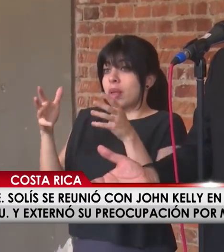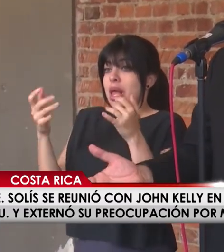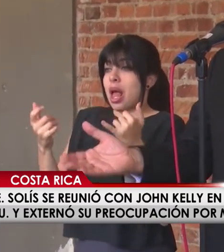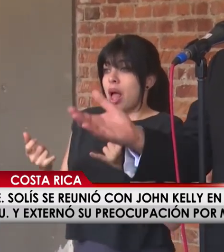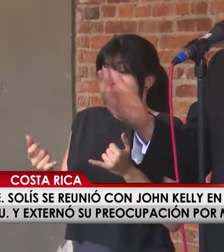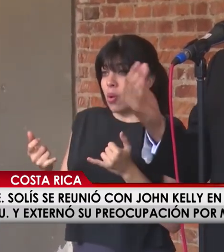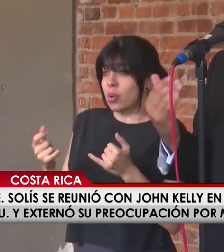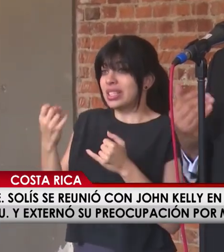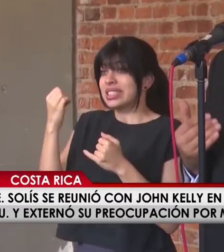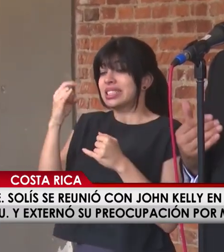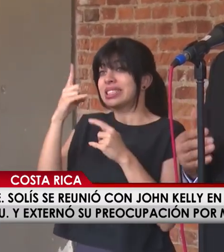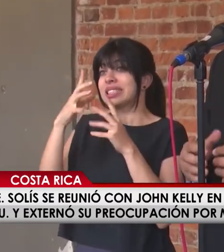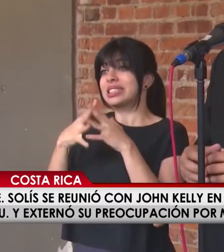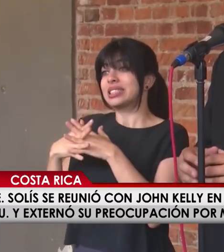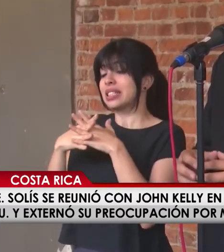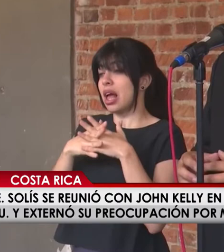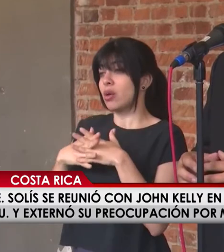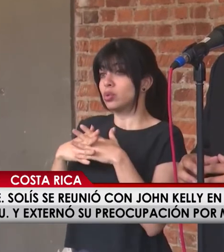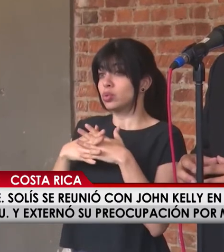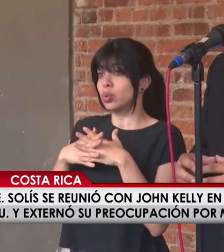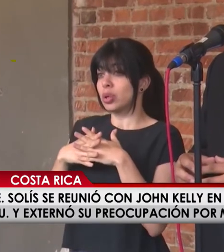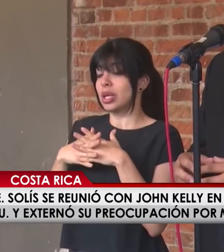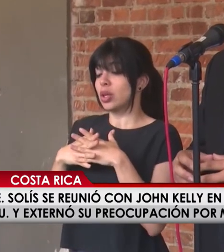a medida que los Estados Unidos adoptan